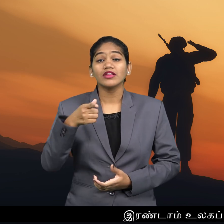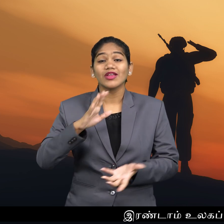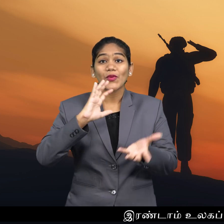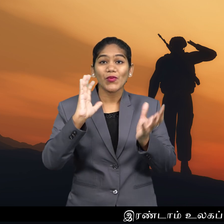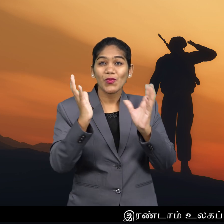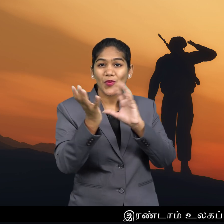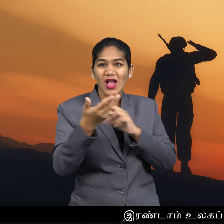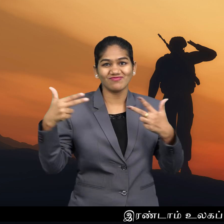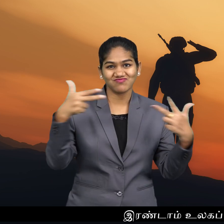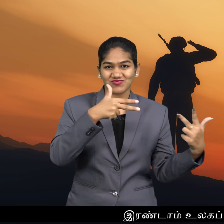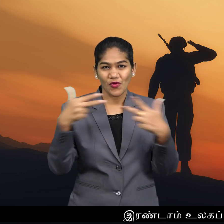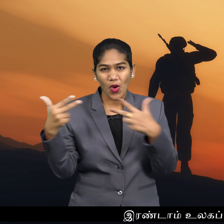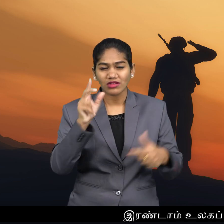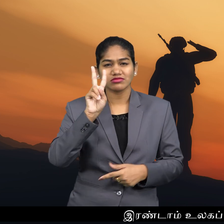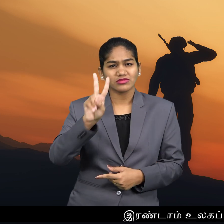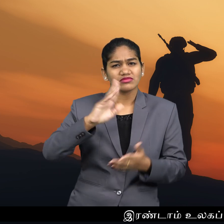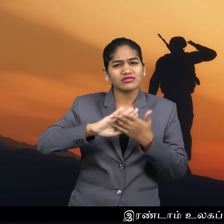இரண்டாம் உலகப் போரின் பின்விளைவு